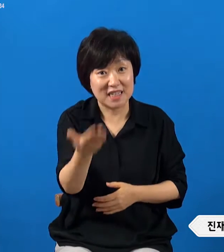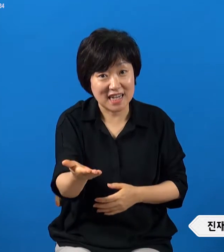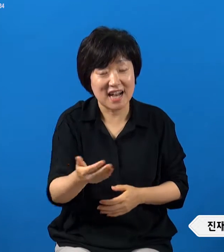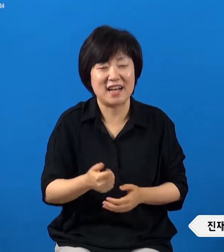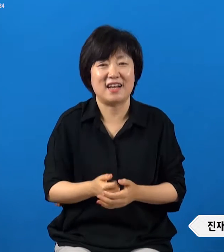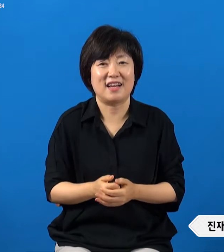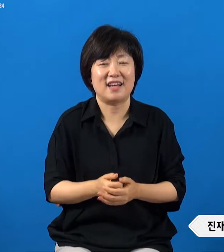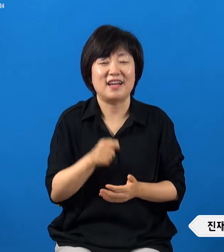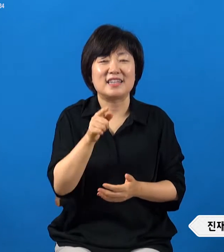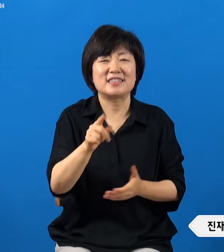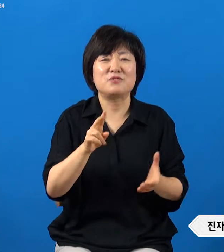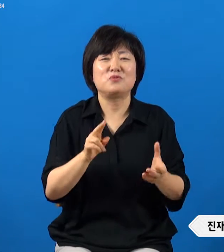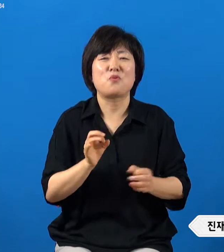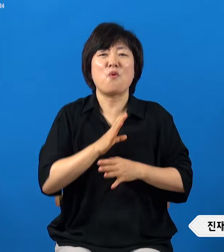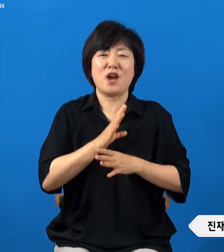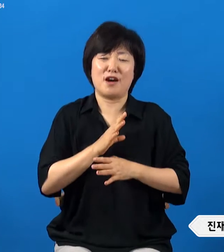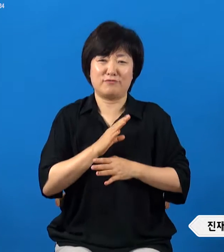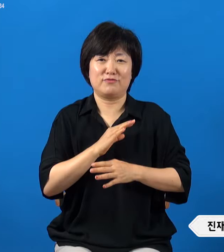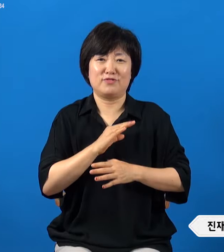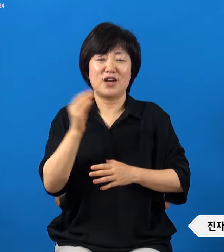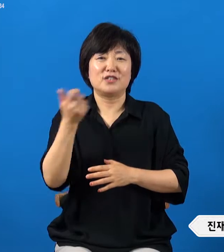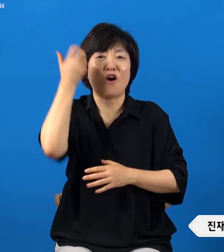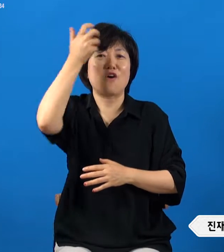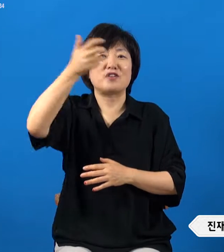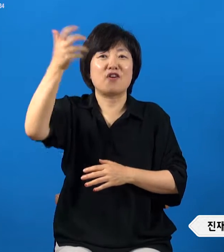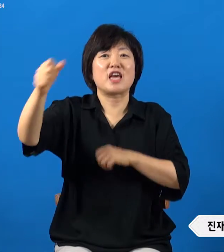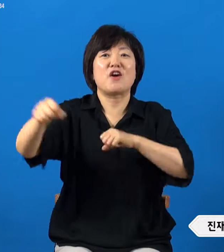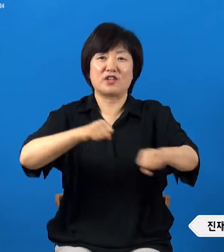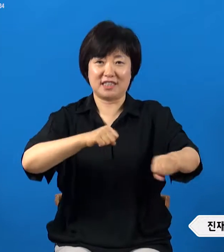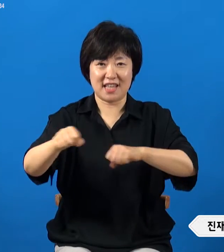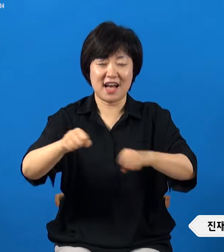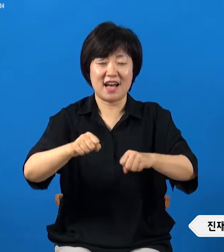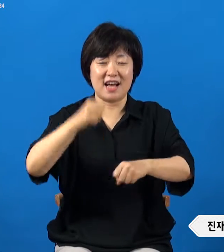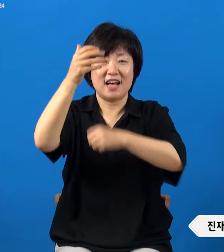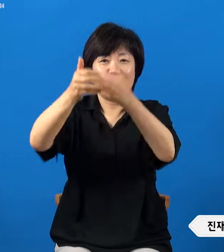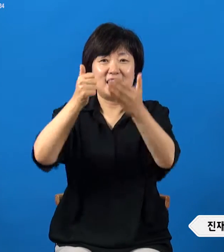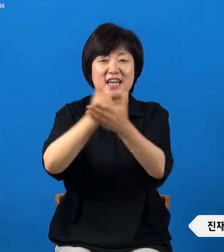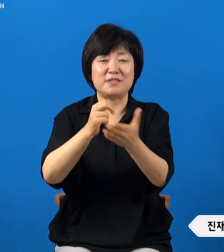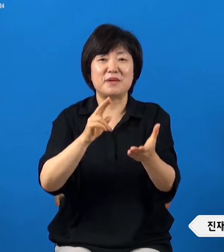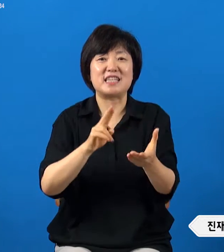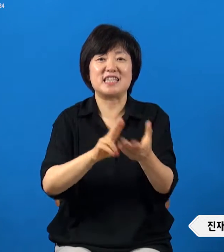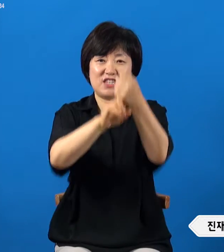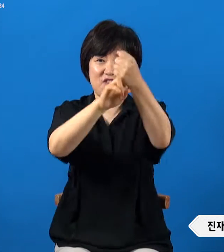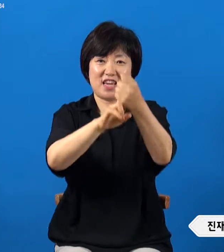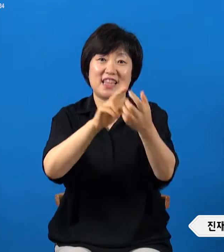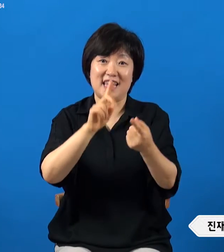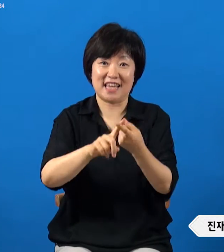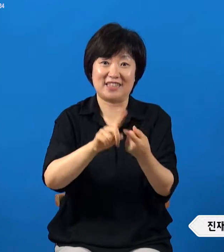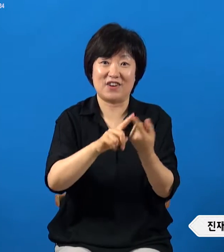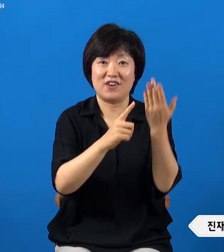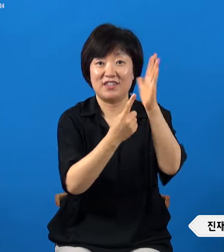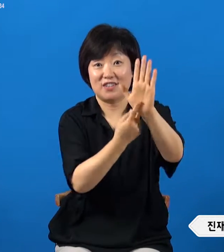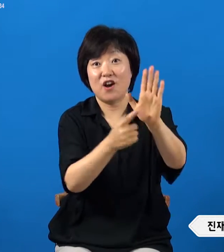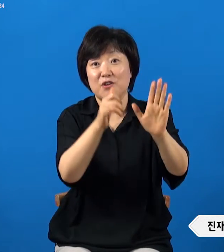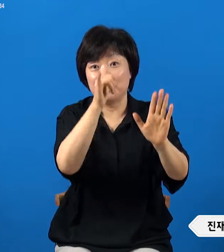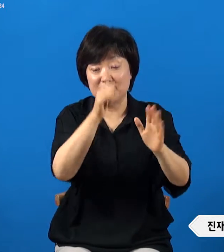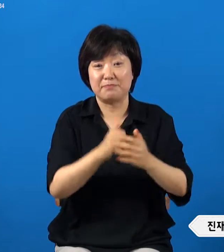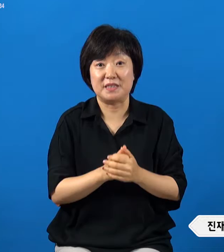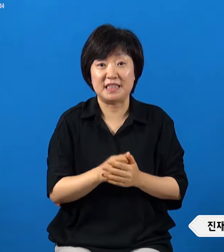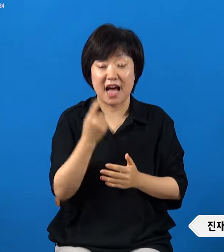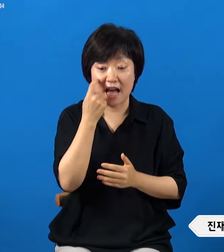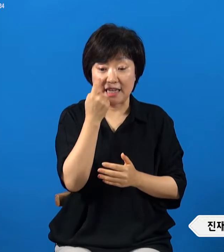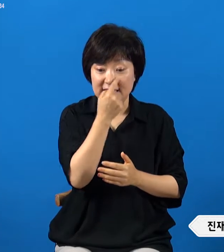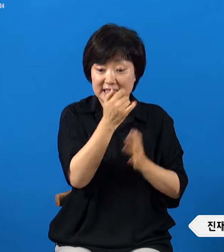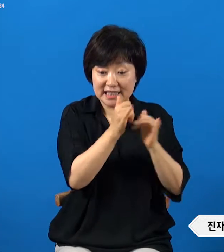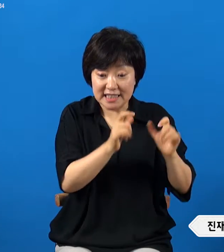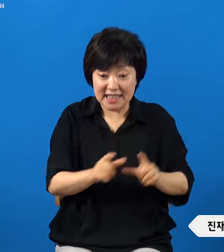성경의 능력, 성령의 역사, 하나님의 기적을 말씀합니다. 증인의